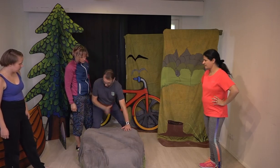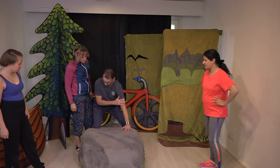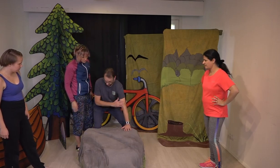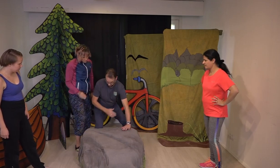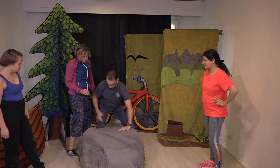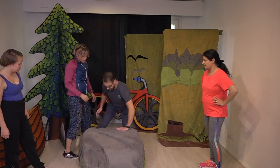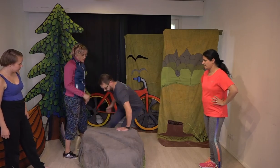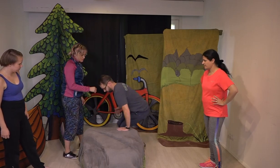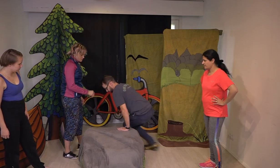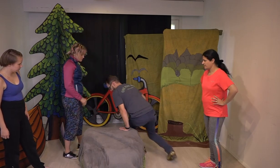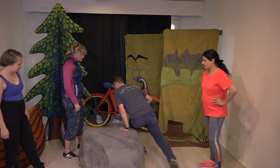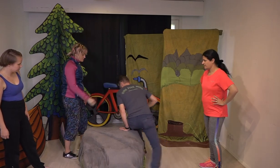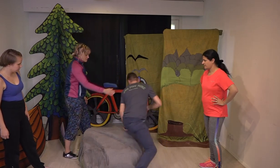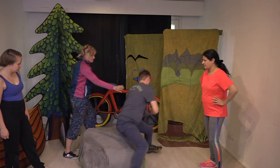Tästä vasemmalla kädellä näin pyörähdetään.